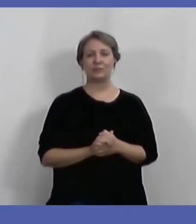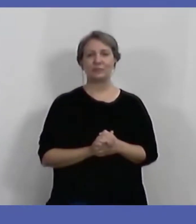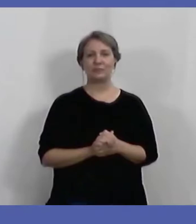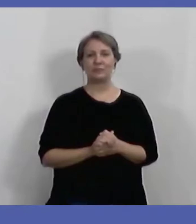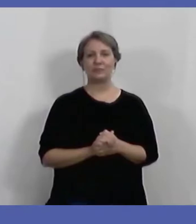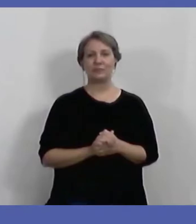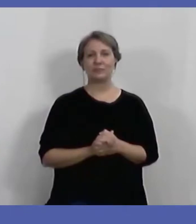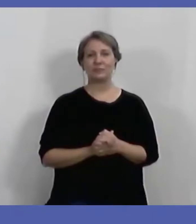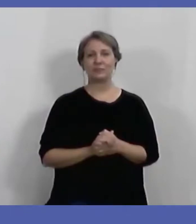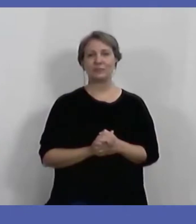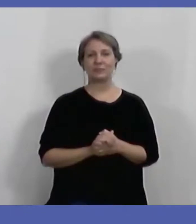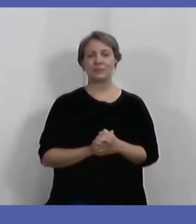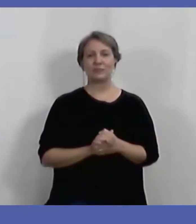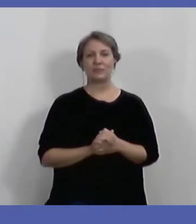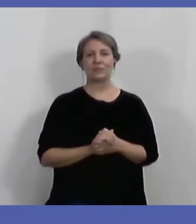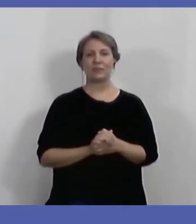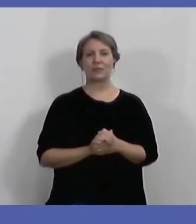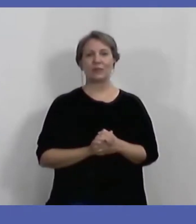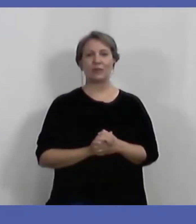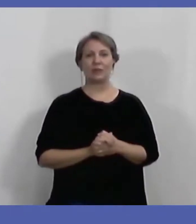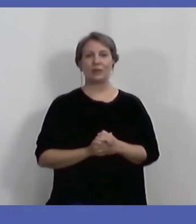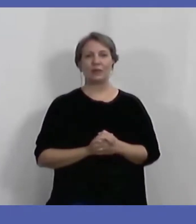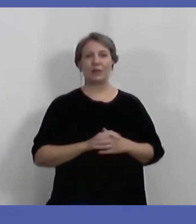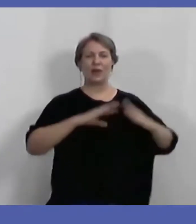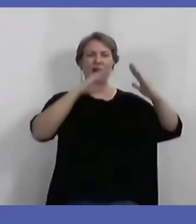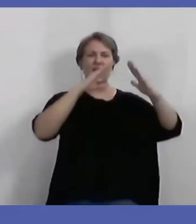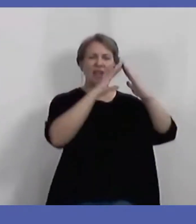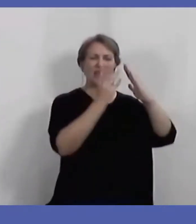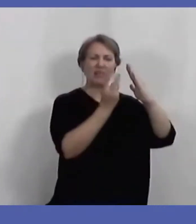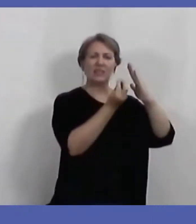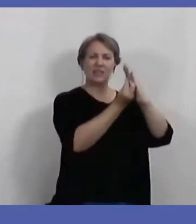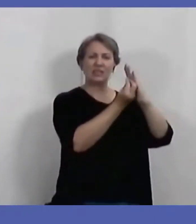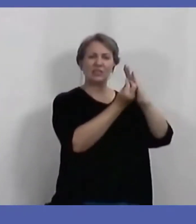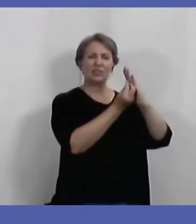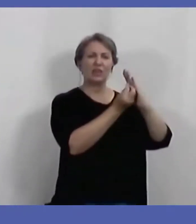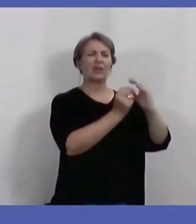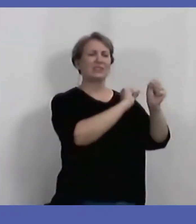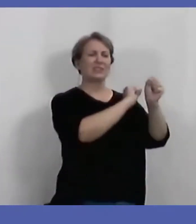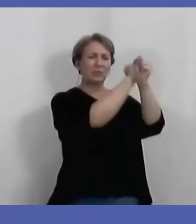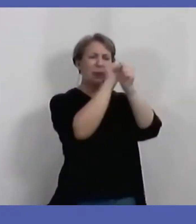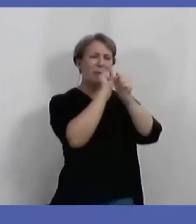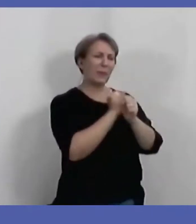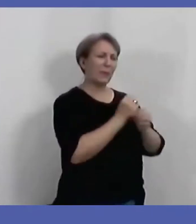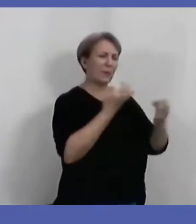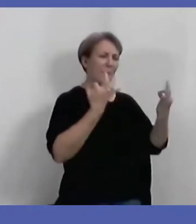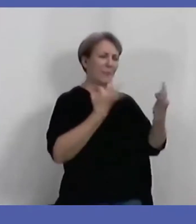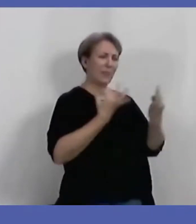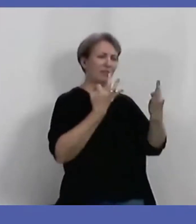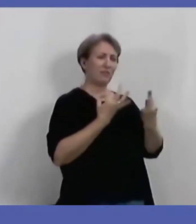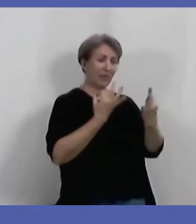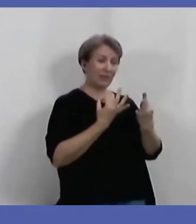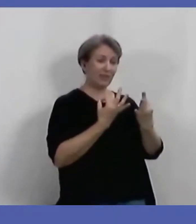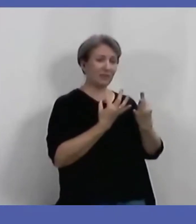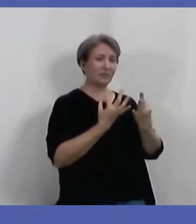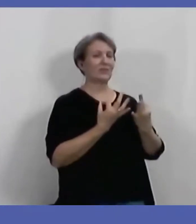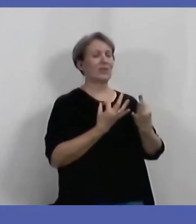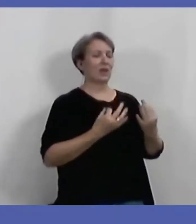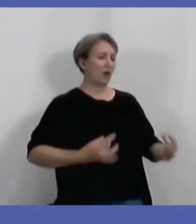portas do Hades não prevalecerão contra ela.